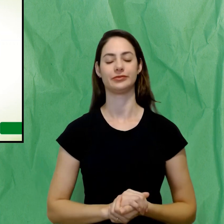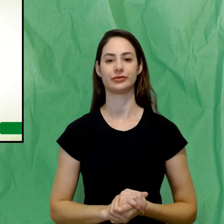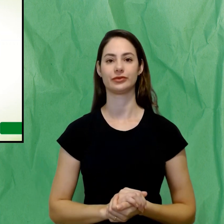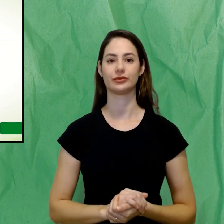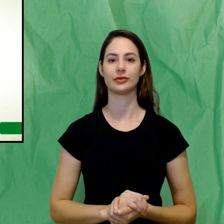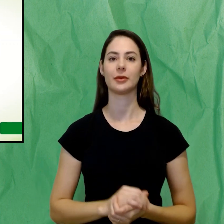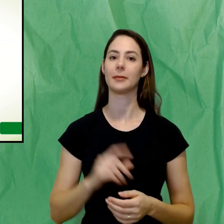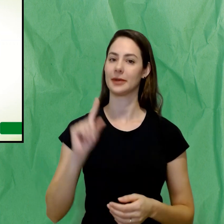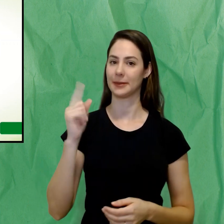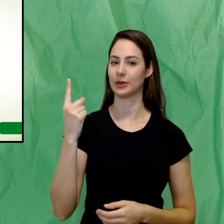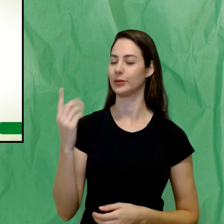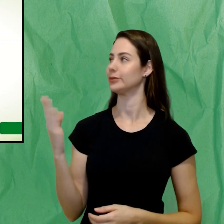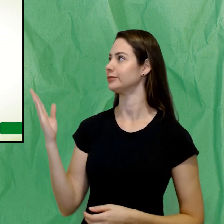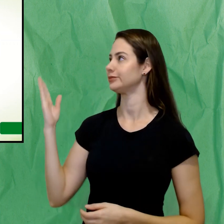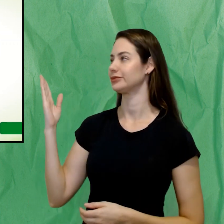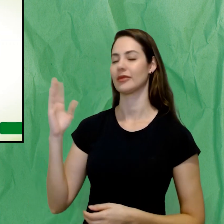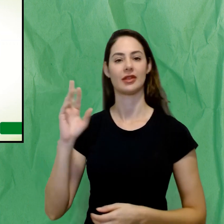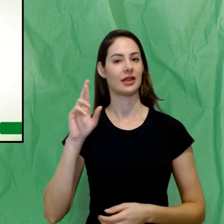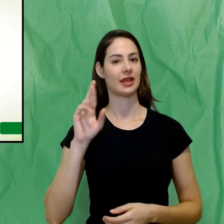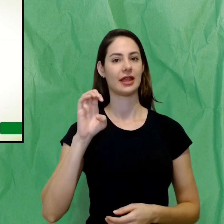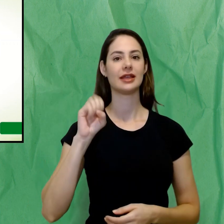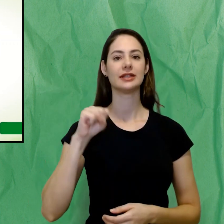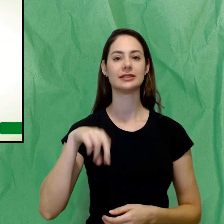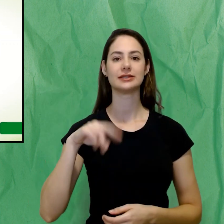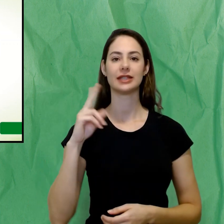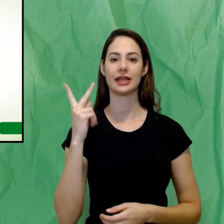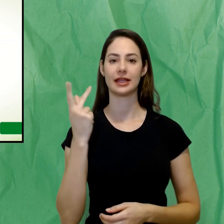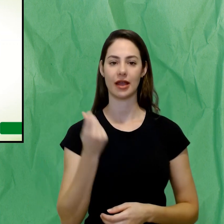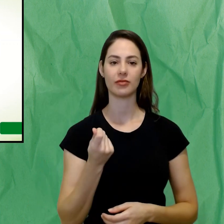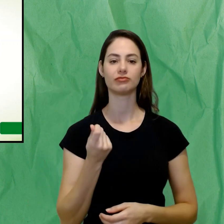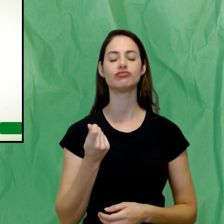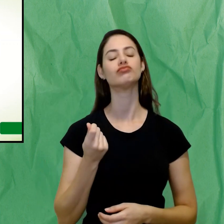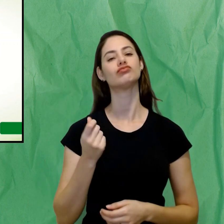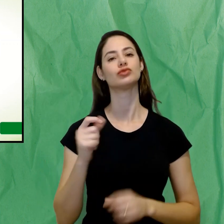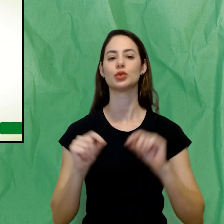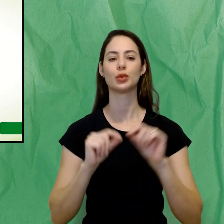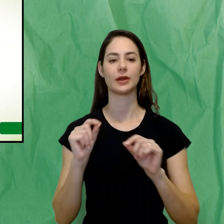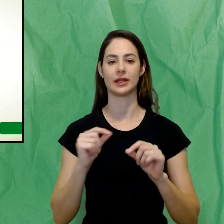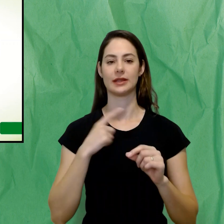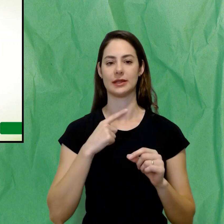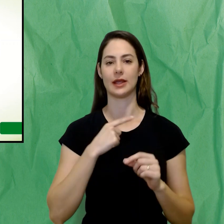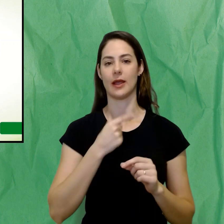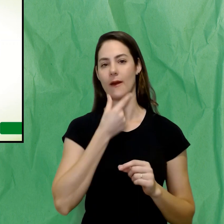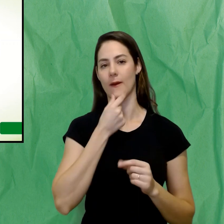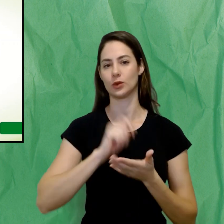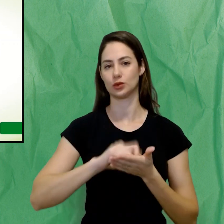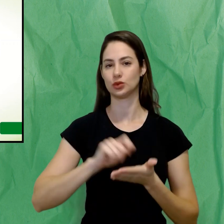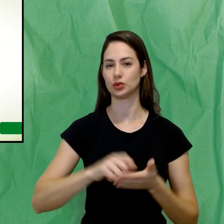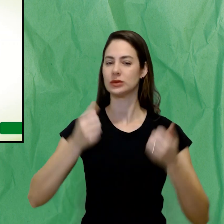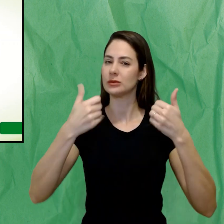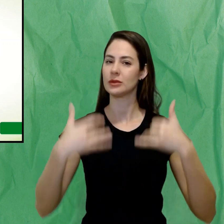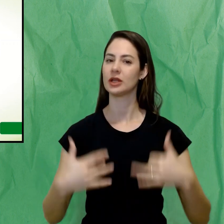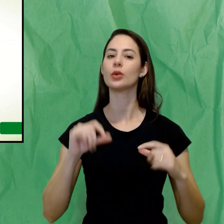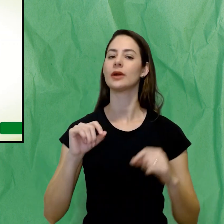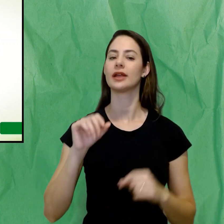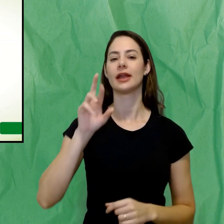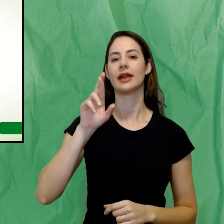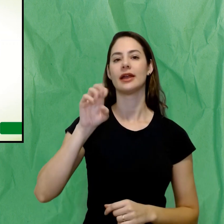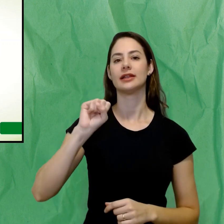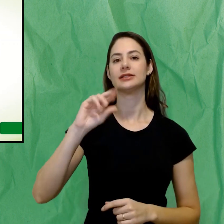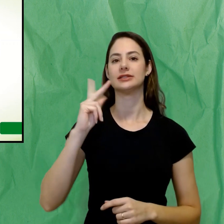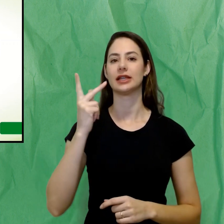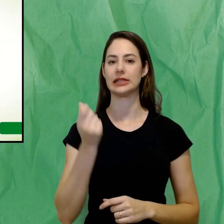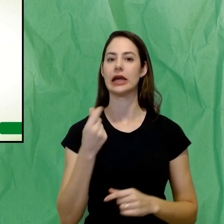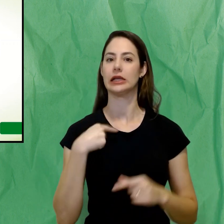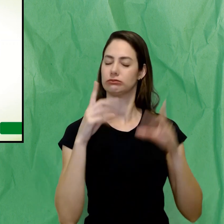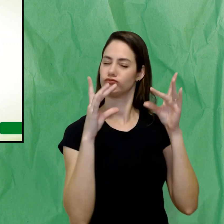pela resenha, segundo Lacato e Marconi, uma resenha é uma descrição minuciosa que compreende certo número de